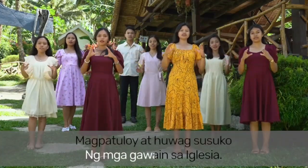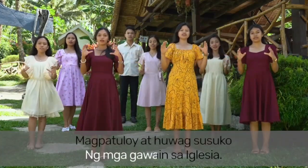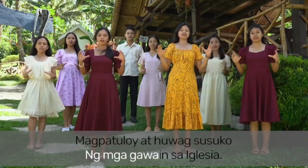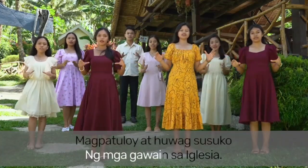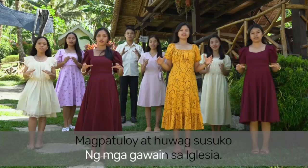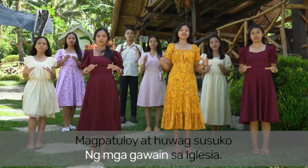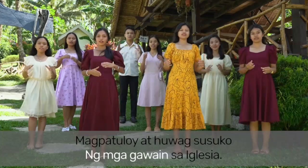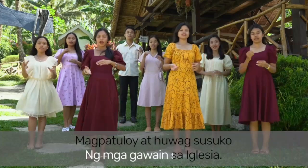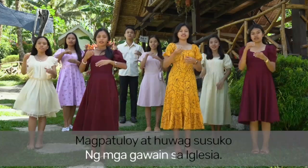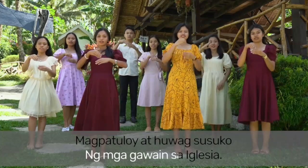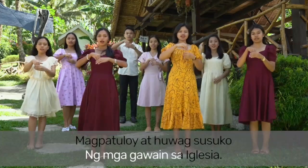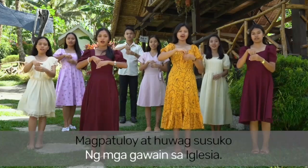gawain sa